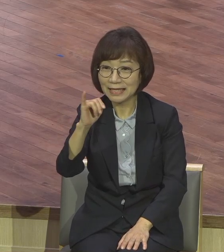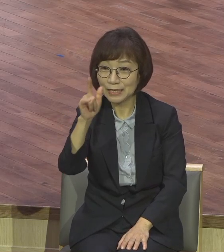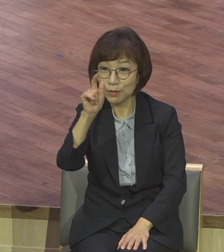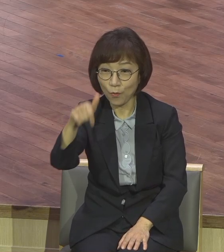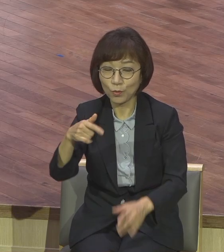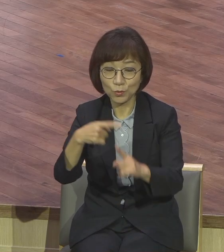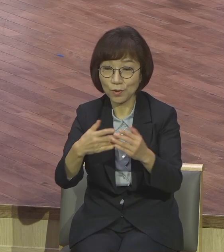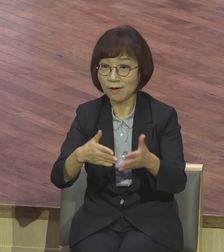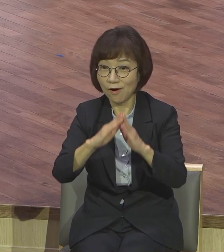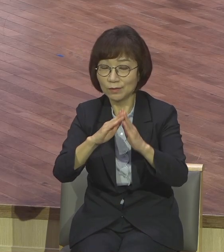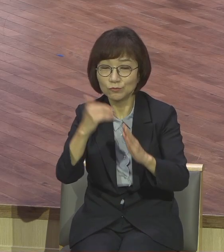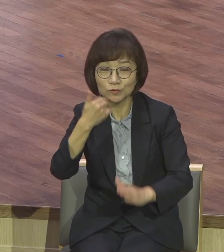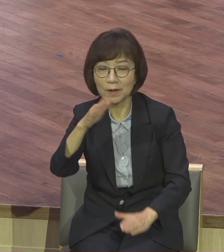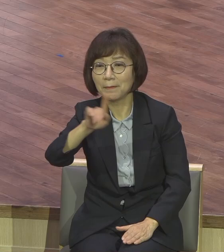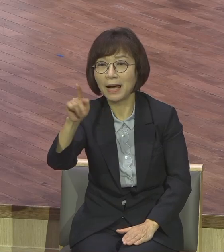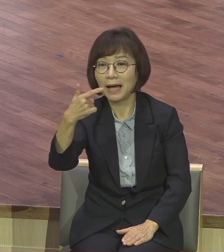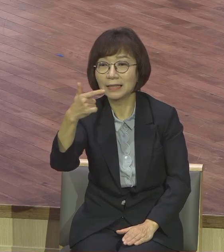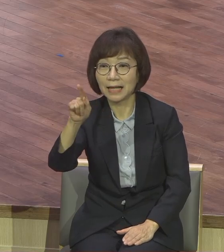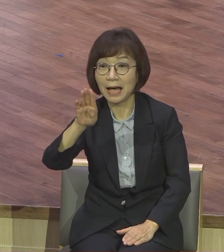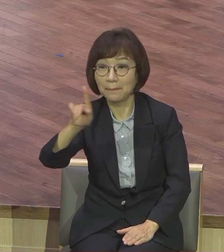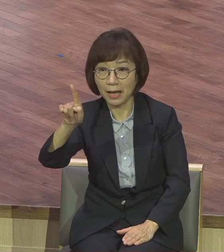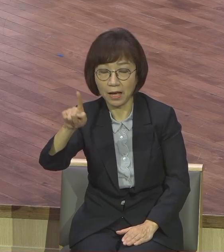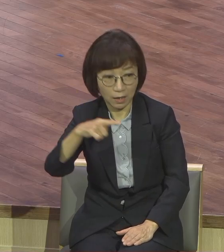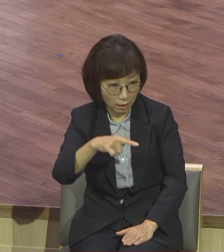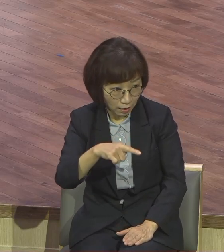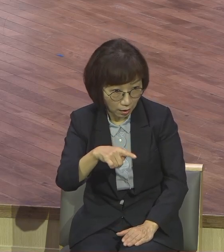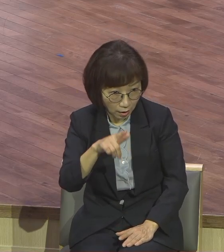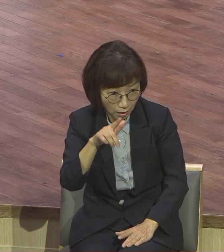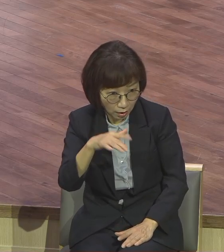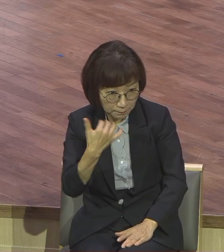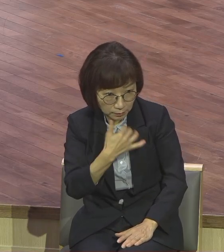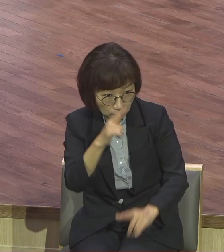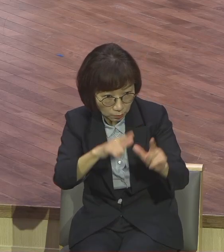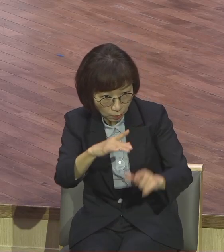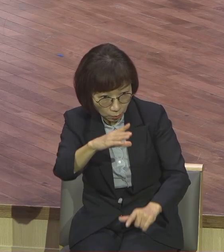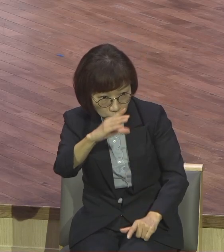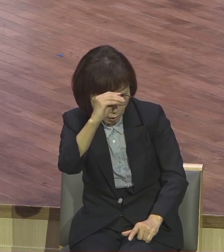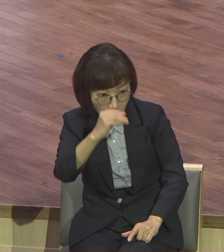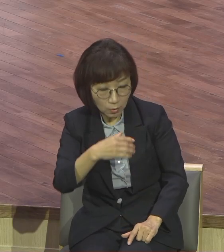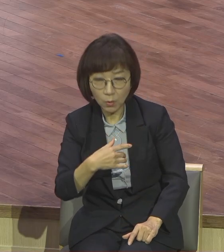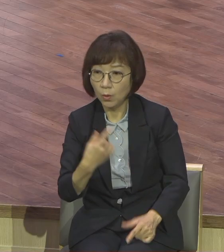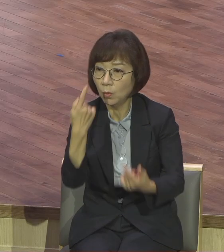바나바까지도 외식에 참여했더니, 외식이라 그러죠. 외식.